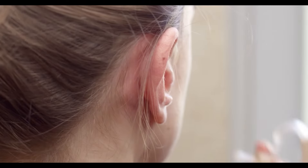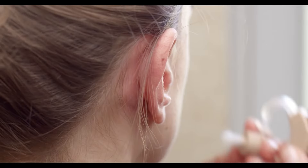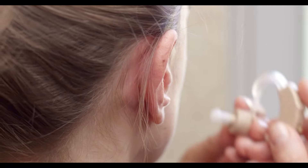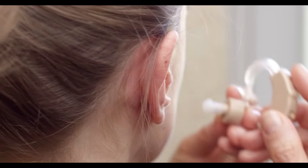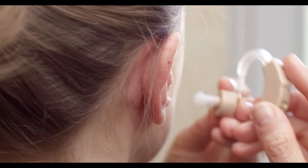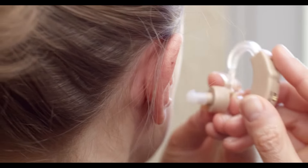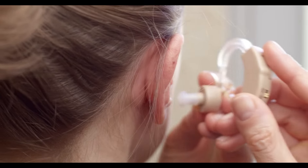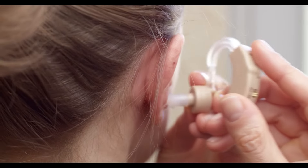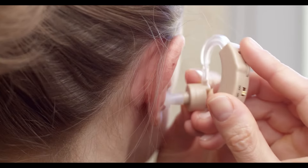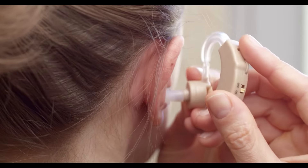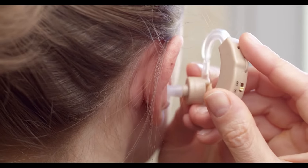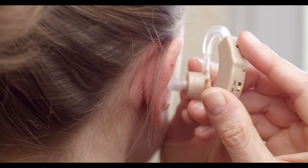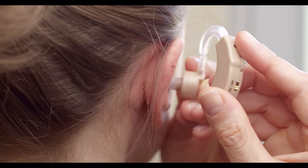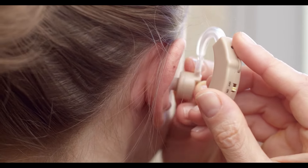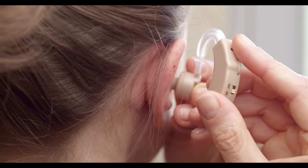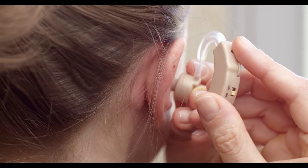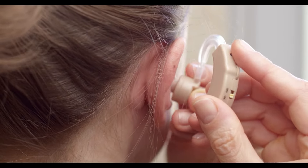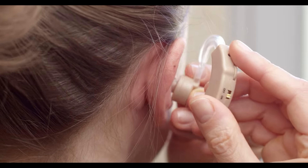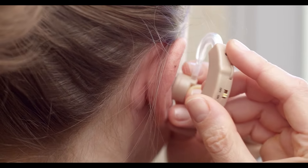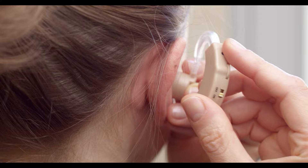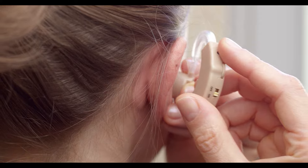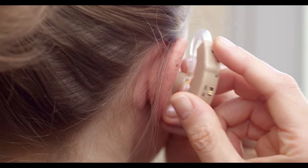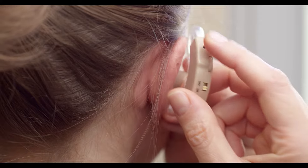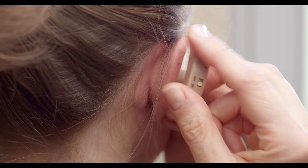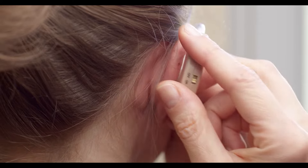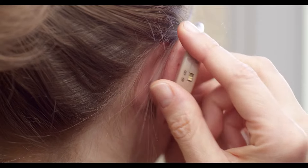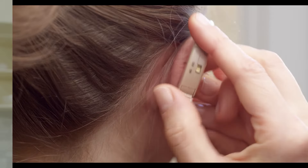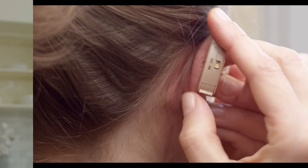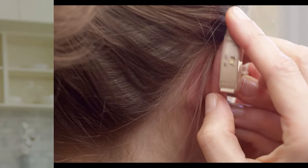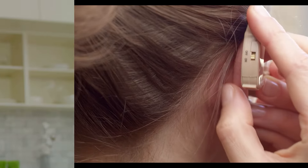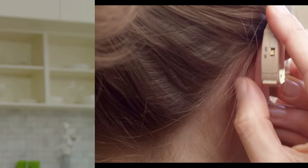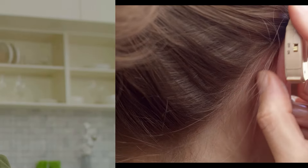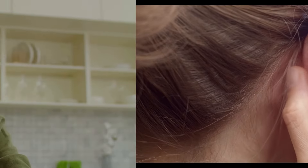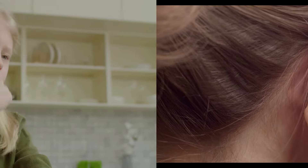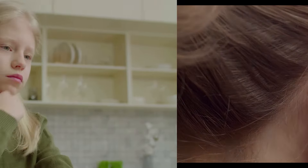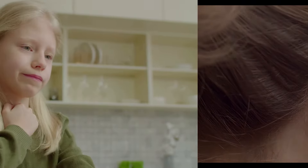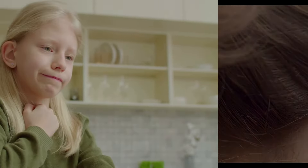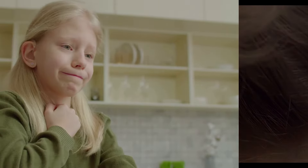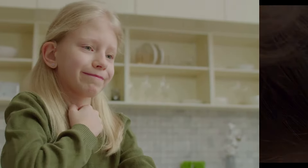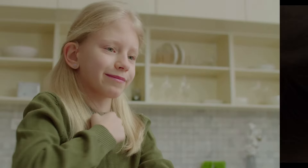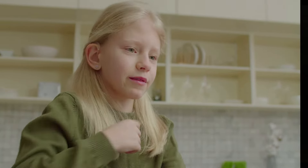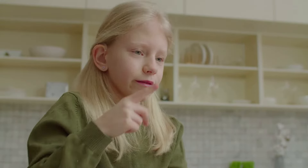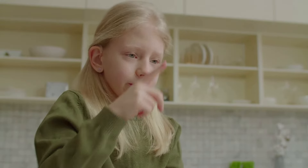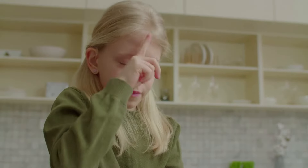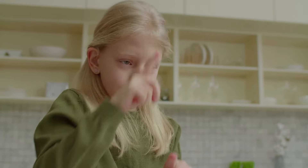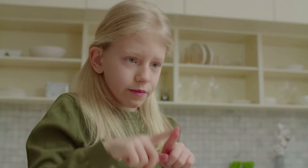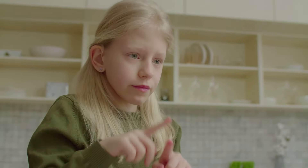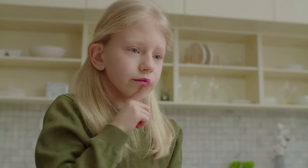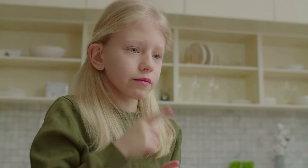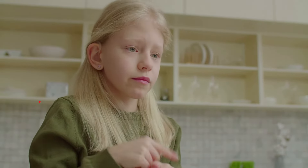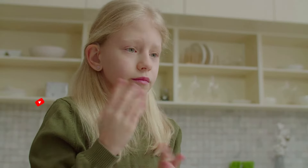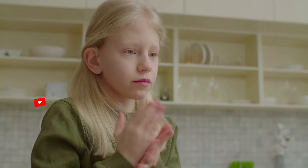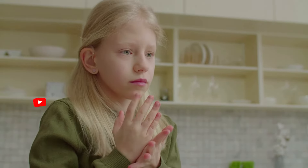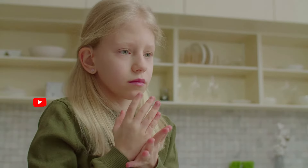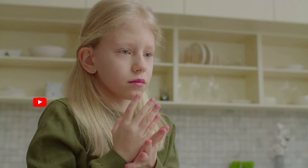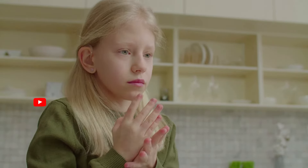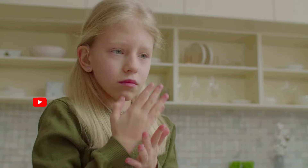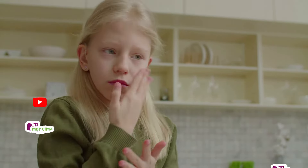İşitme yetileri az olan insanlar işitme cihazları kullanabilir. İşitme engelli insanlar da işaret dili